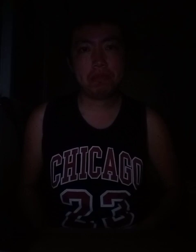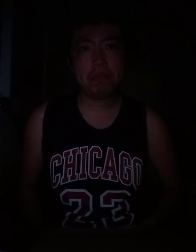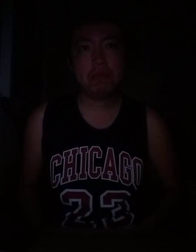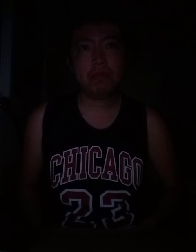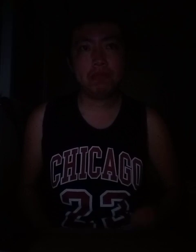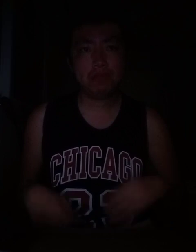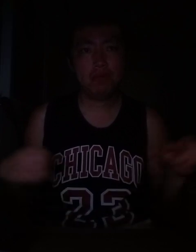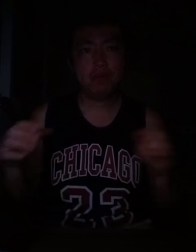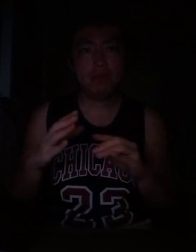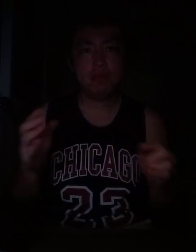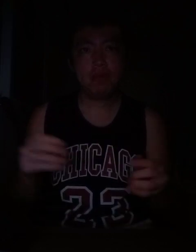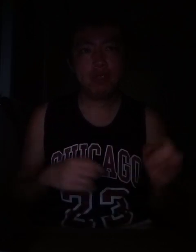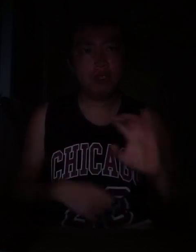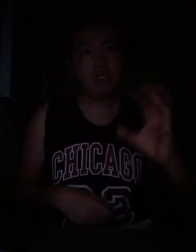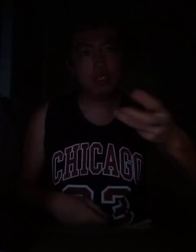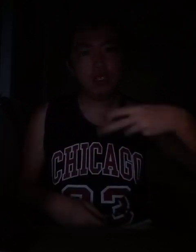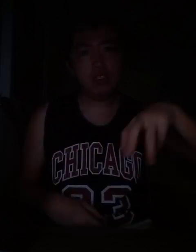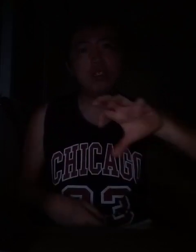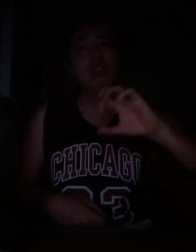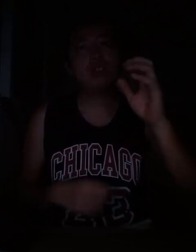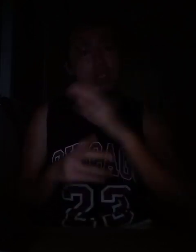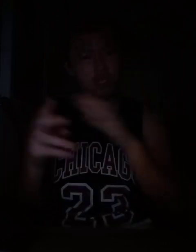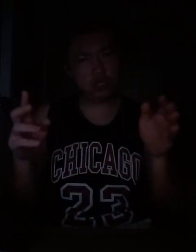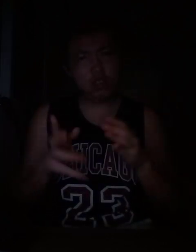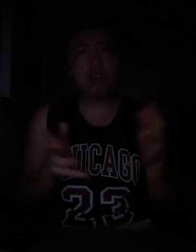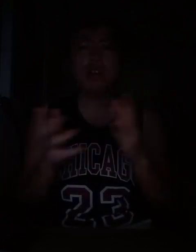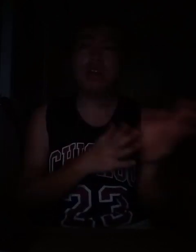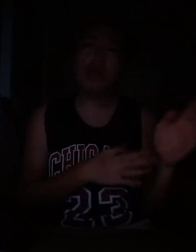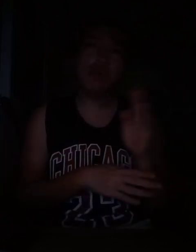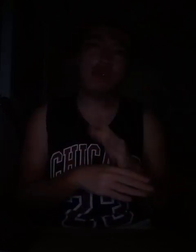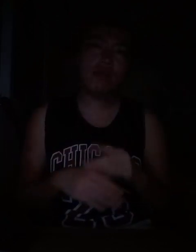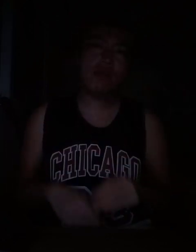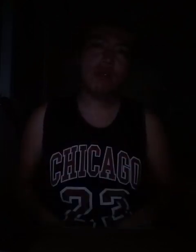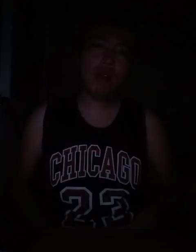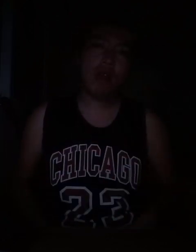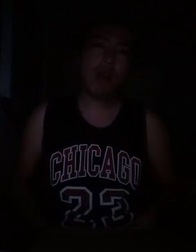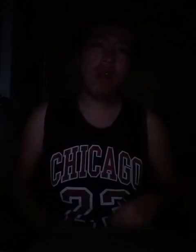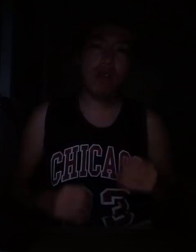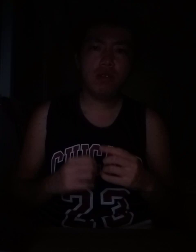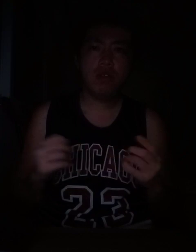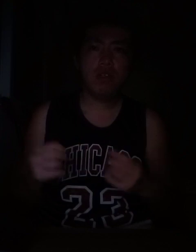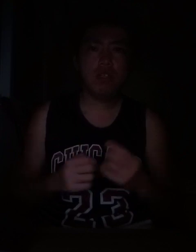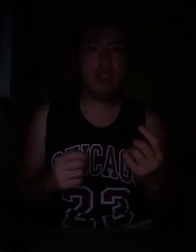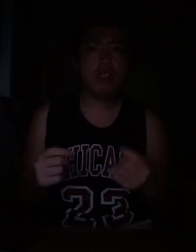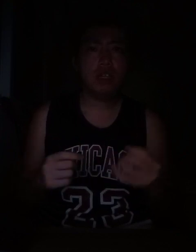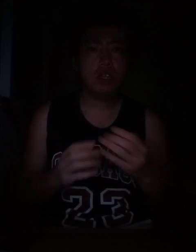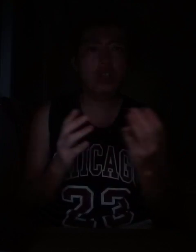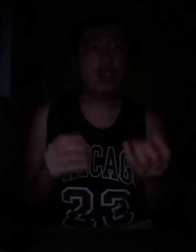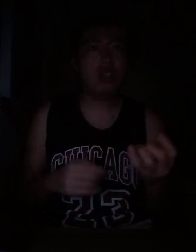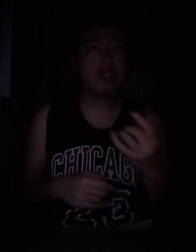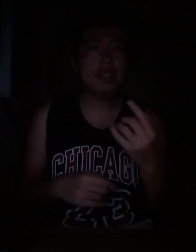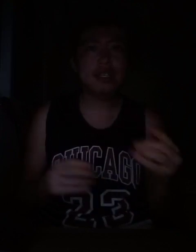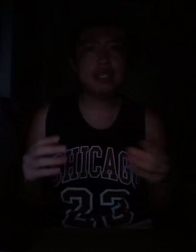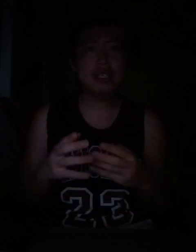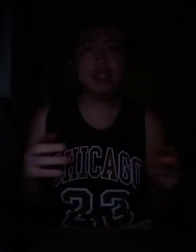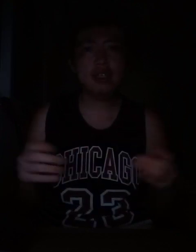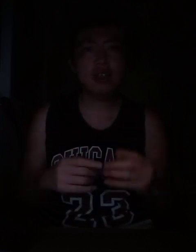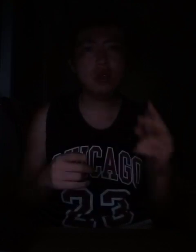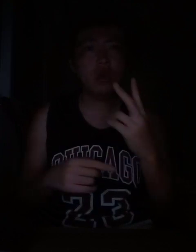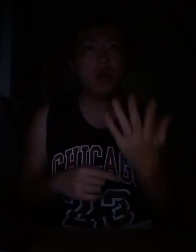네, 아직까지 태풍이 몰고 오는 강풍은 느껴지지 않고 있습니다. 제가 나와 있는 제주 성산항 인근에는 초속 5m